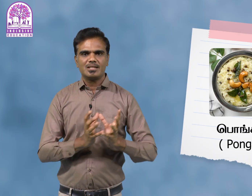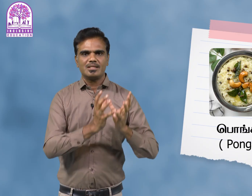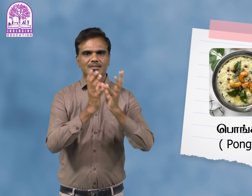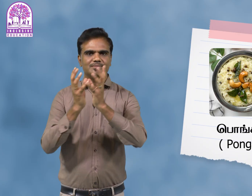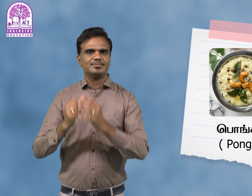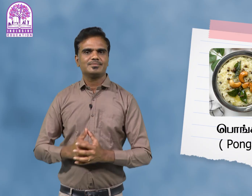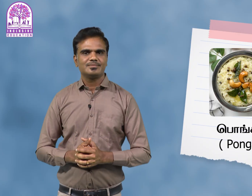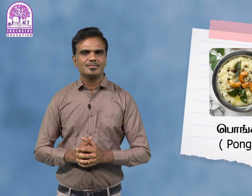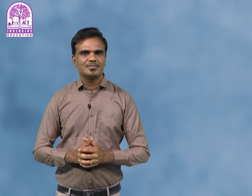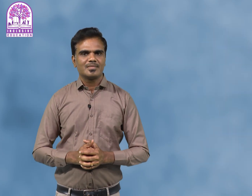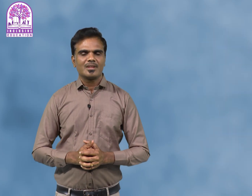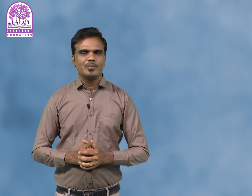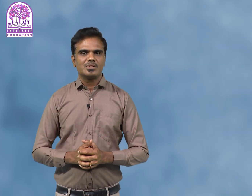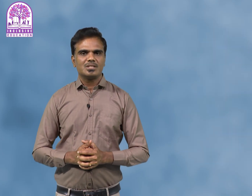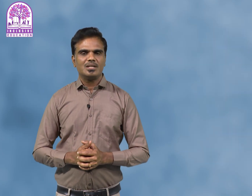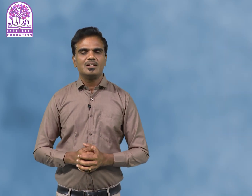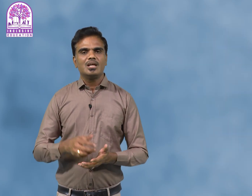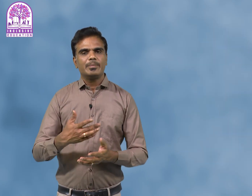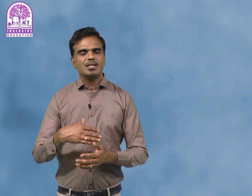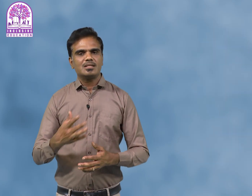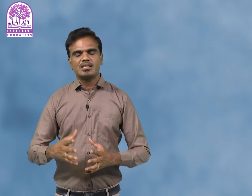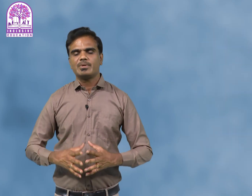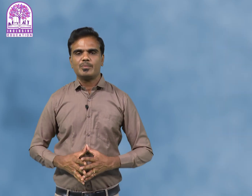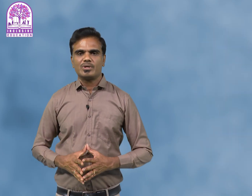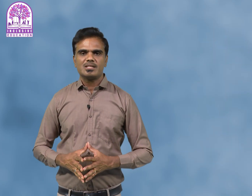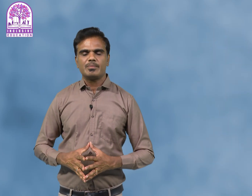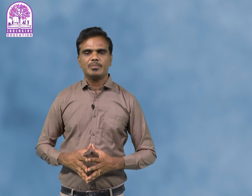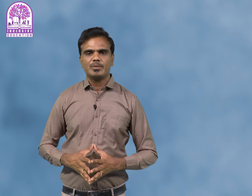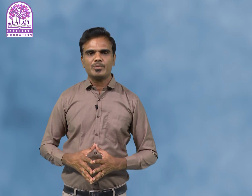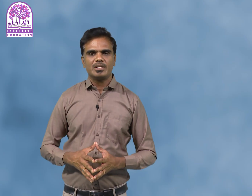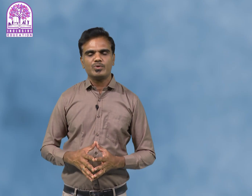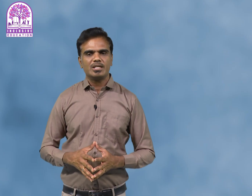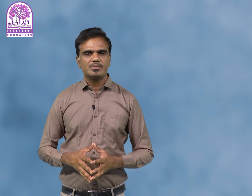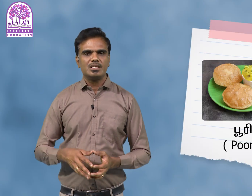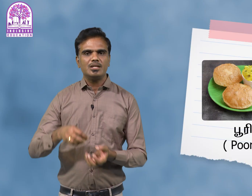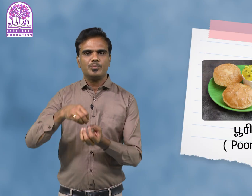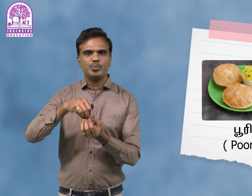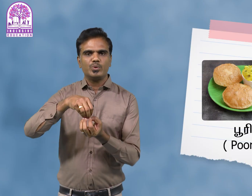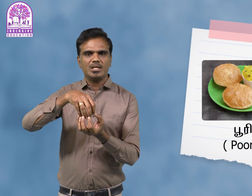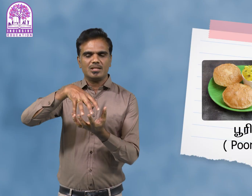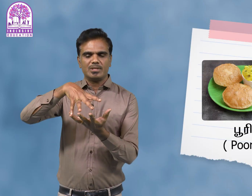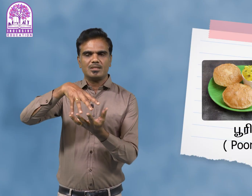சைன். புரிஞ்சுதுங்களா? இப்போ அடுத்து என்ன சைன் பார்க்க போகிறோம், என்ன சாப்பாடு பார்க்க போகிறோம் அப்படின்னா ஃபுட் ஐட்டம்ஸில் பூரி. பாருங்க,